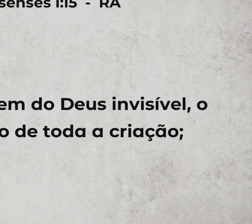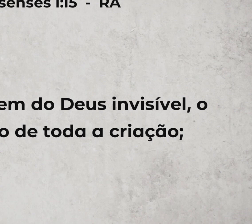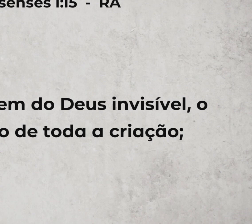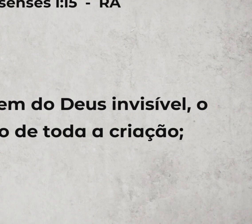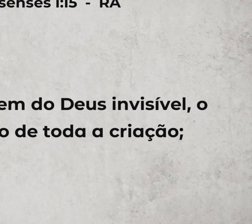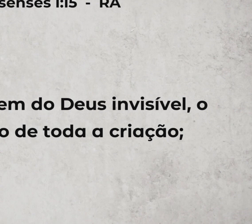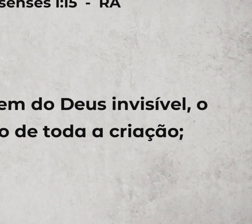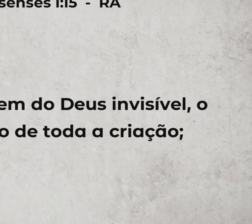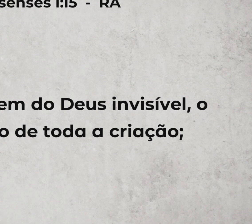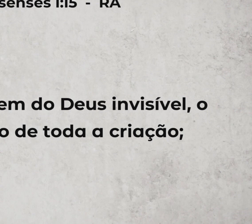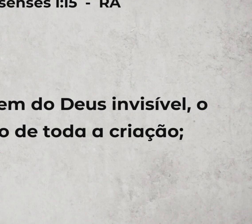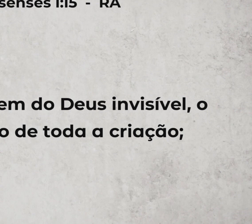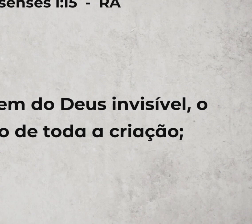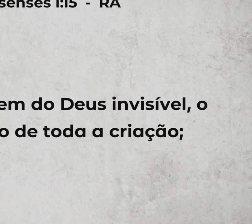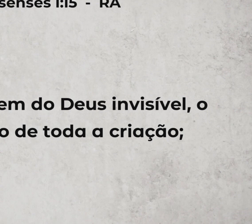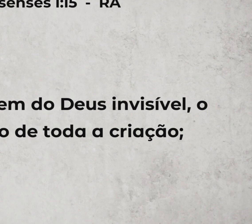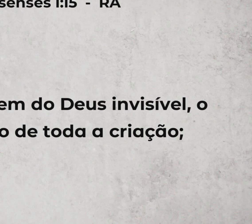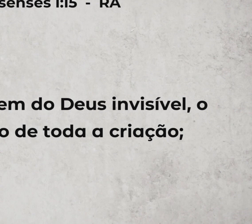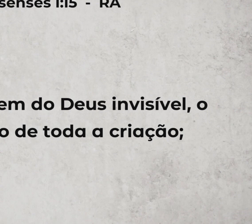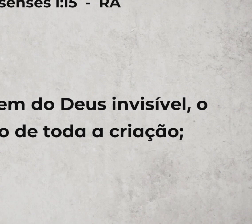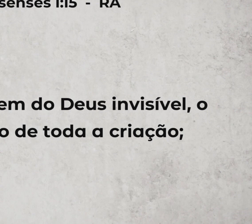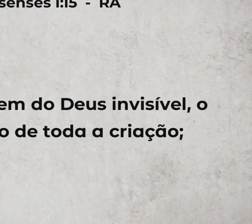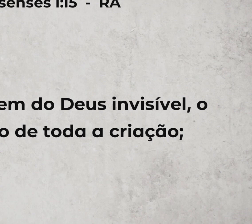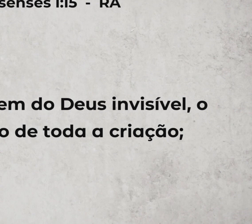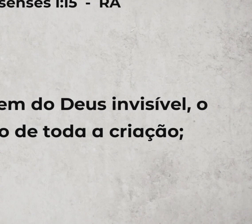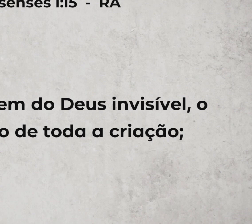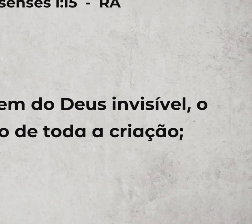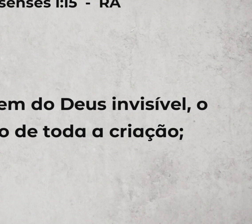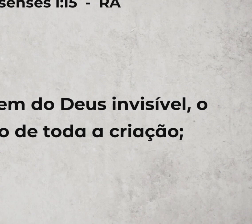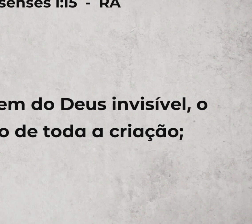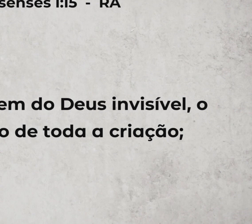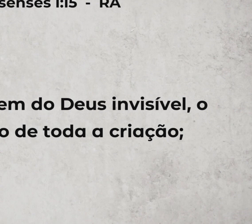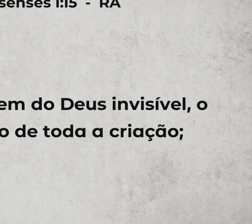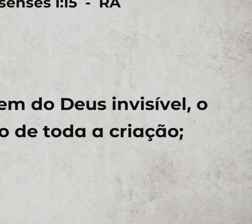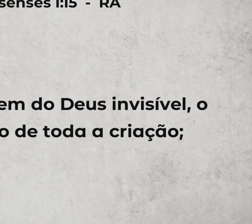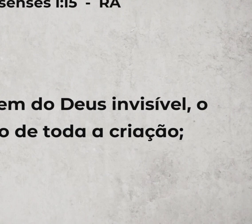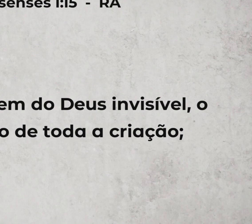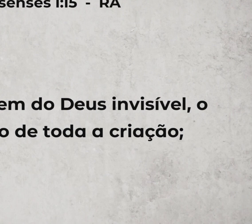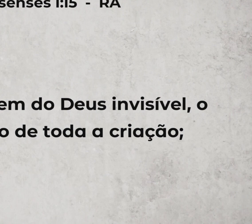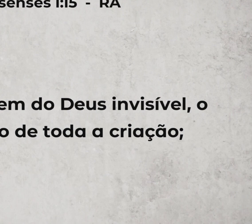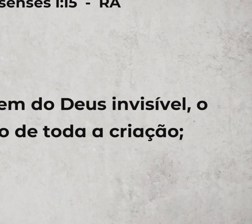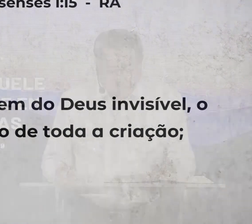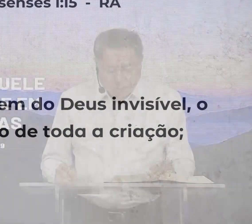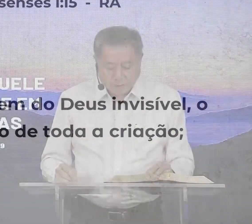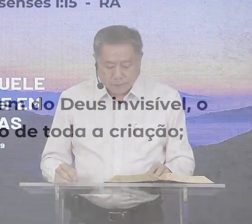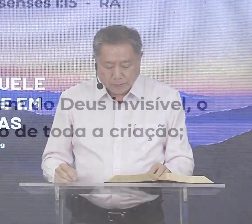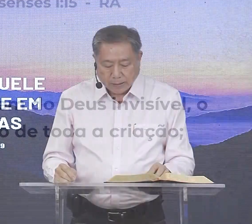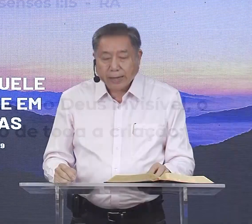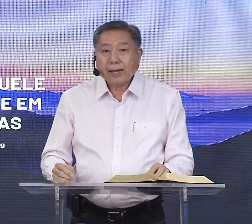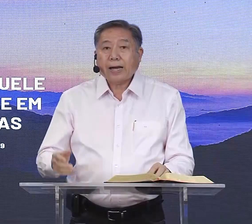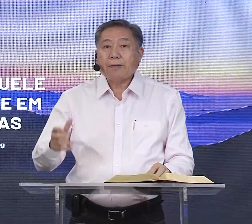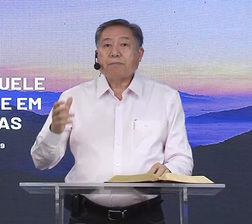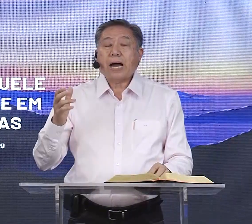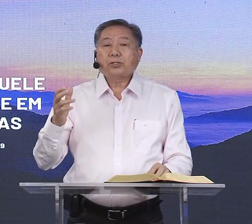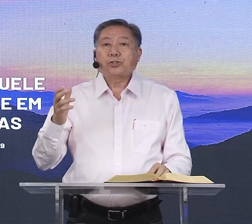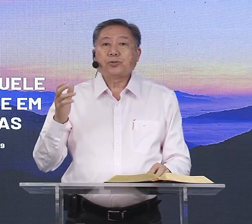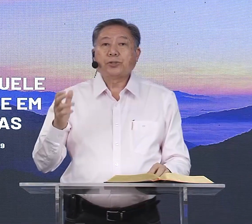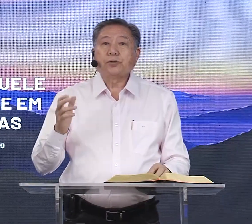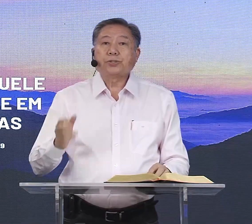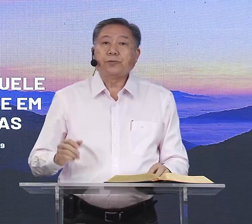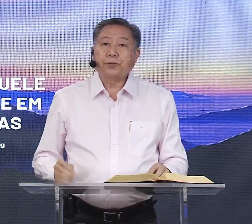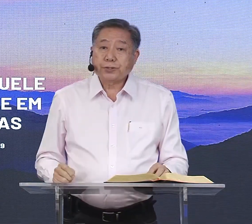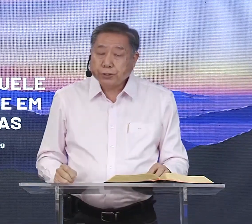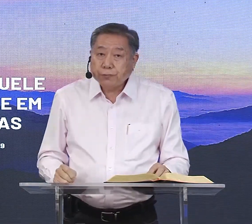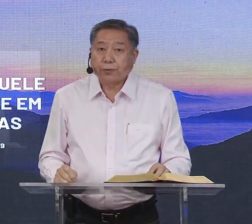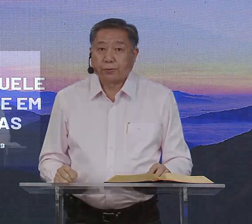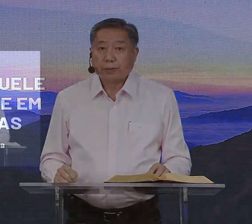de toda a criação. Isto é, o Filho de Deus, Cristo, ele é a imagem do